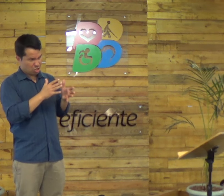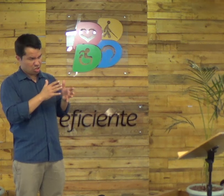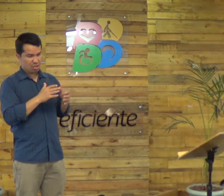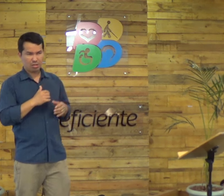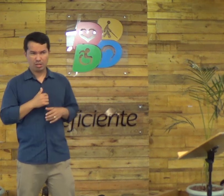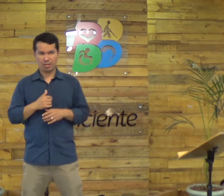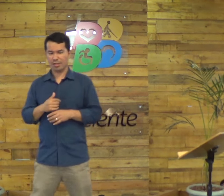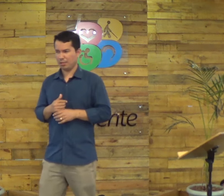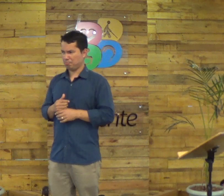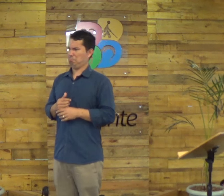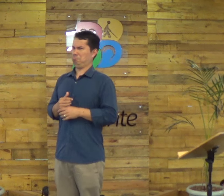dá livros, né?